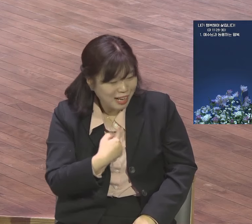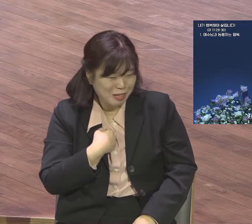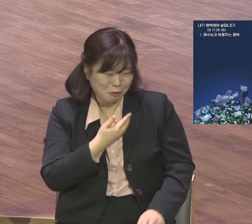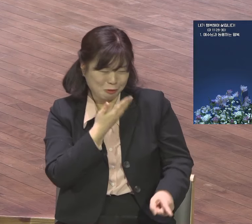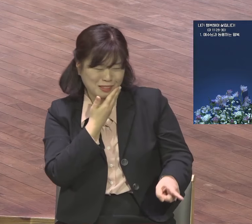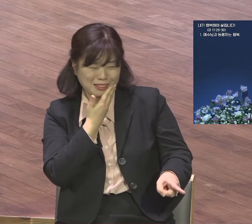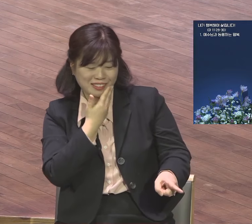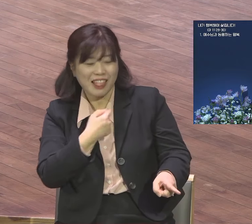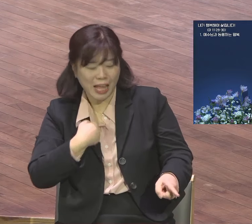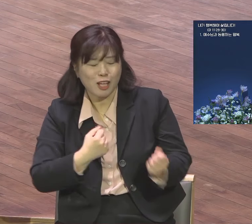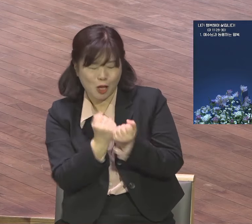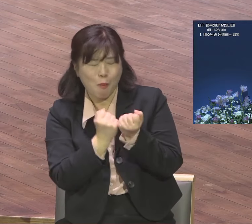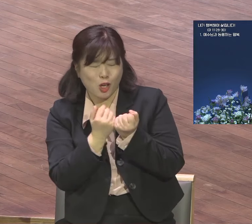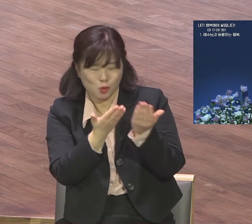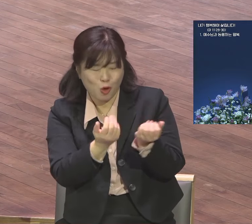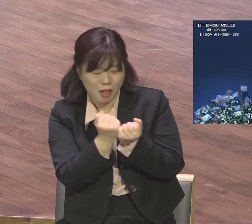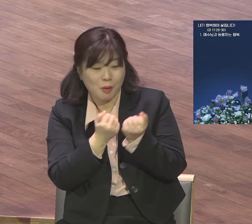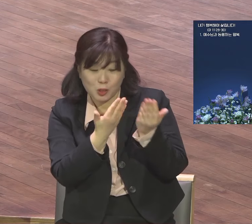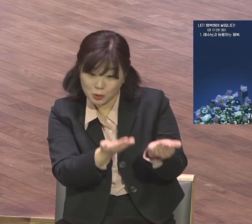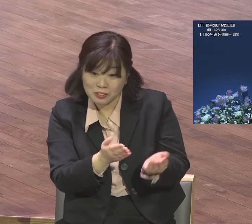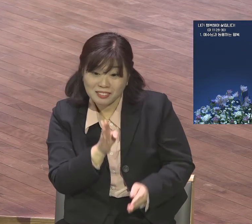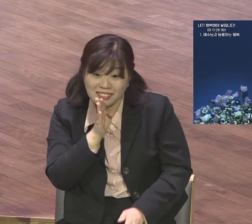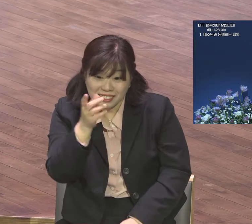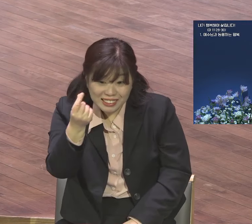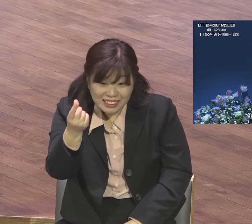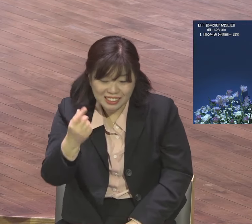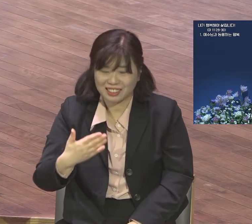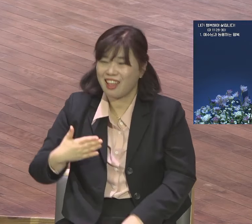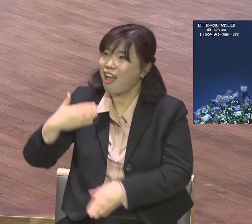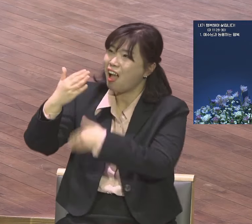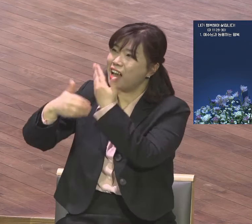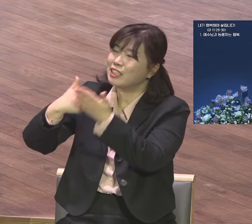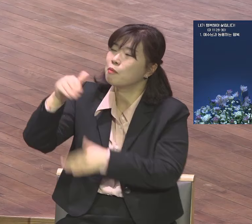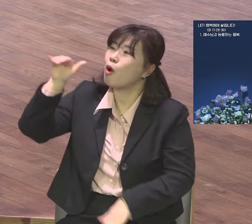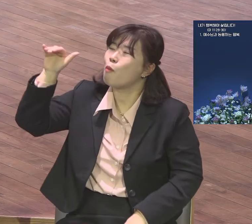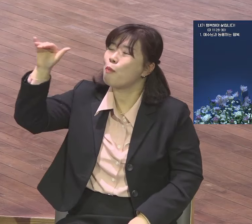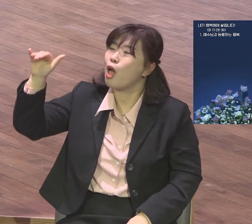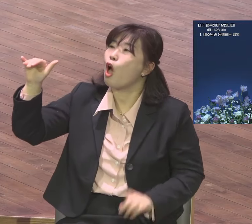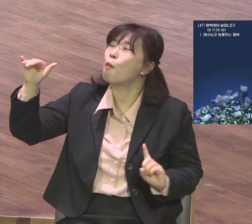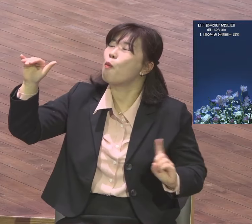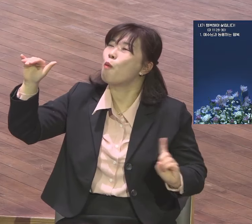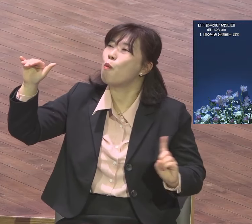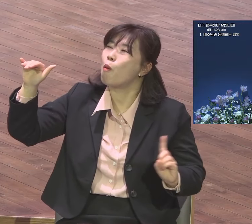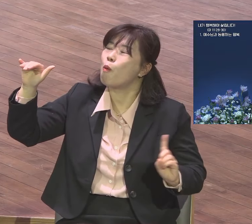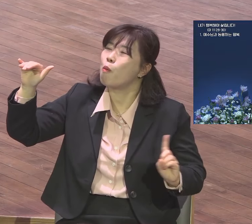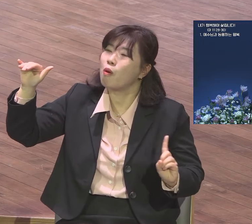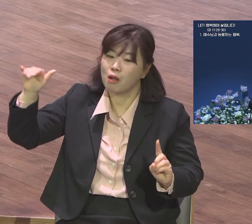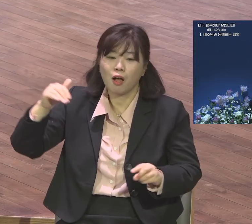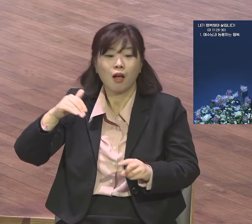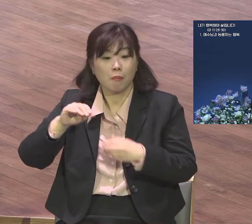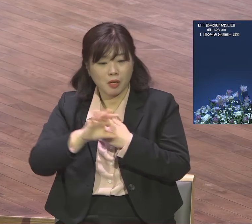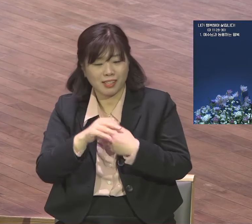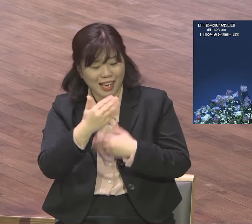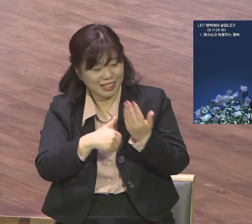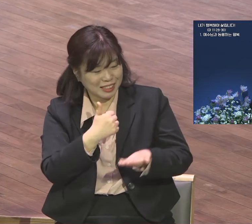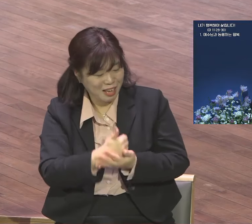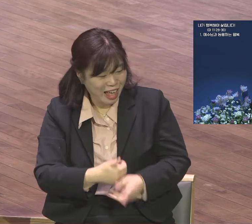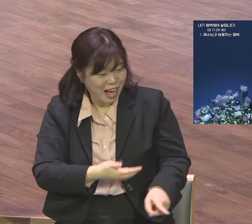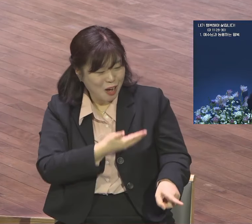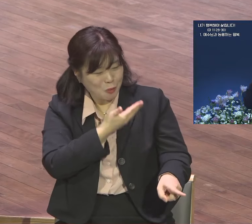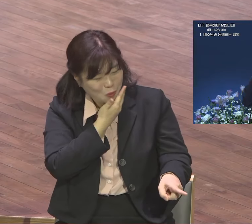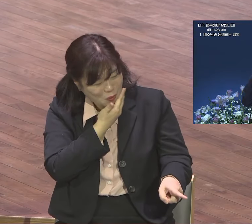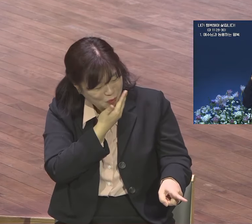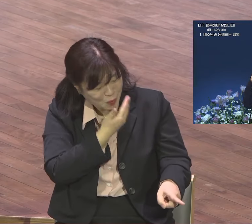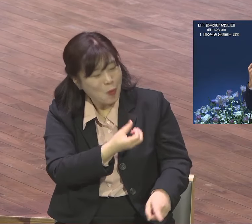해줍니다. 하나님도 마찬가지예요. 우리가 어린아이처럼 또 하나님께 기도할 필요도 있는 겁니다. 막 하나님